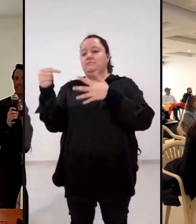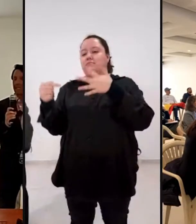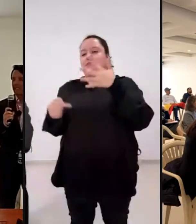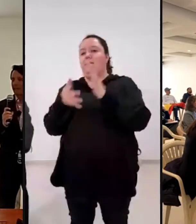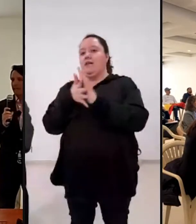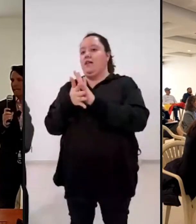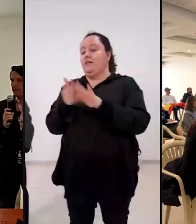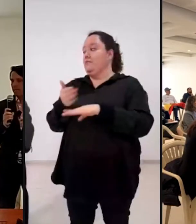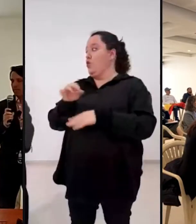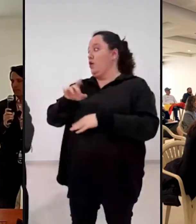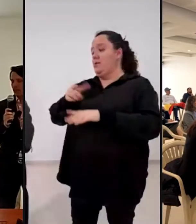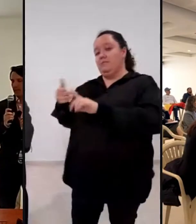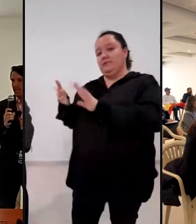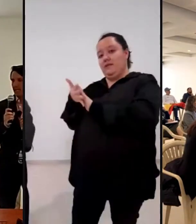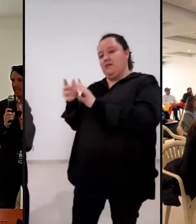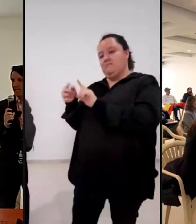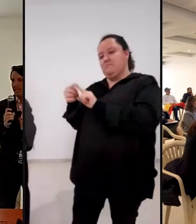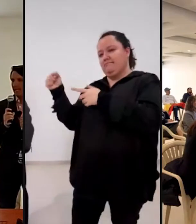qué